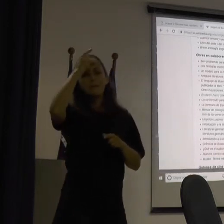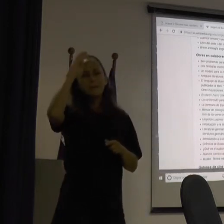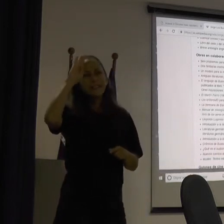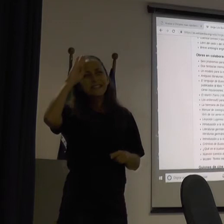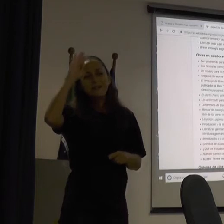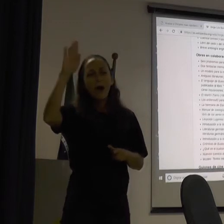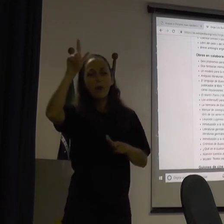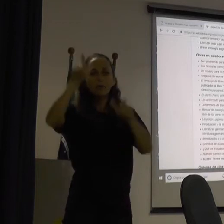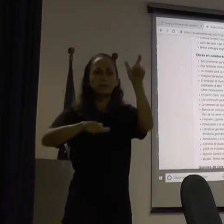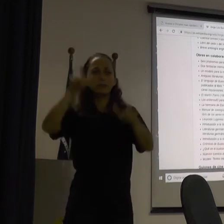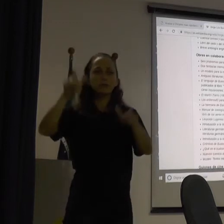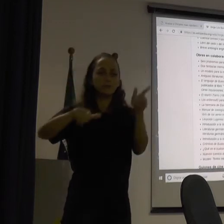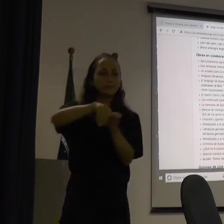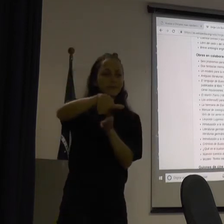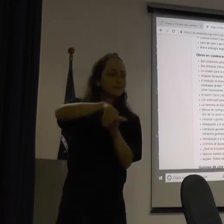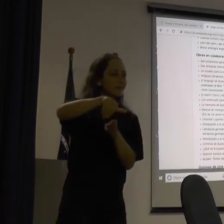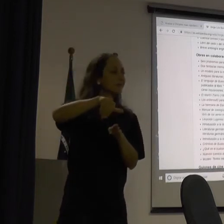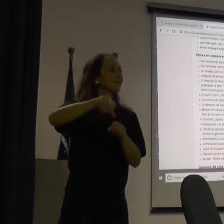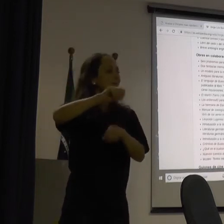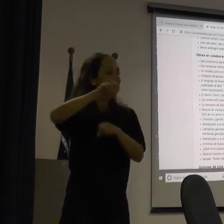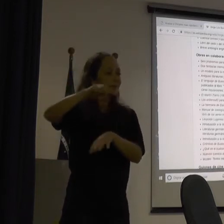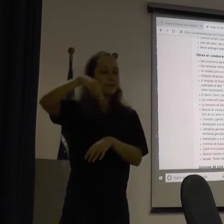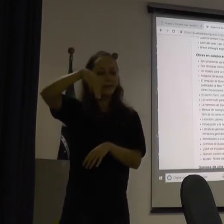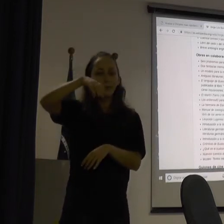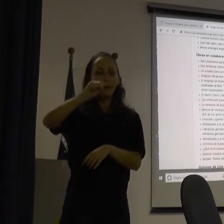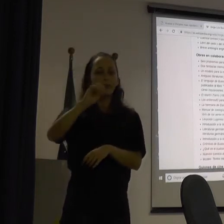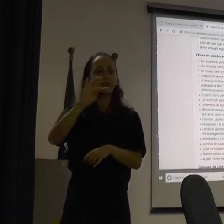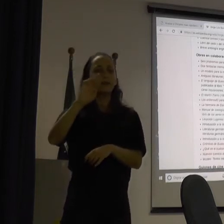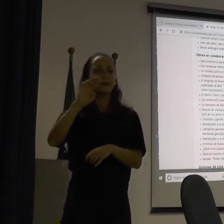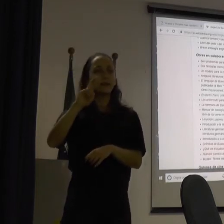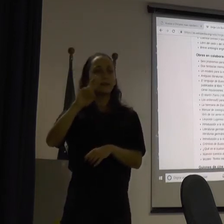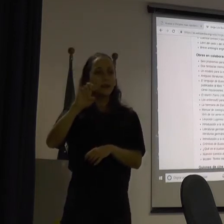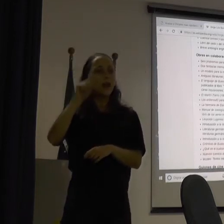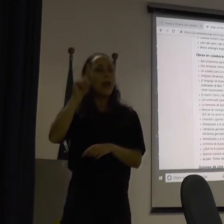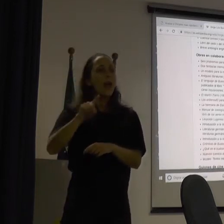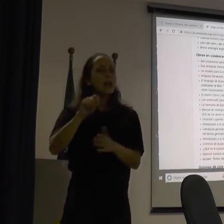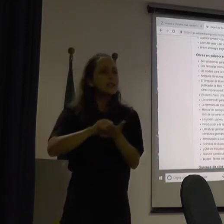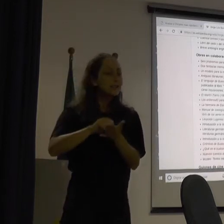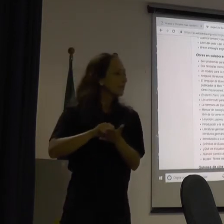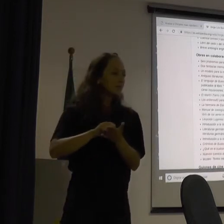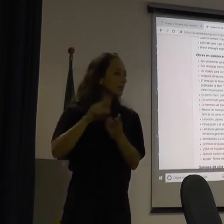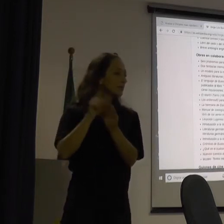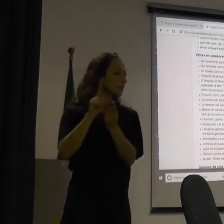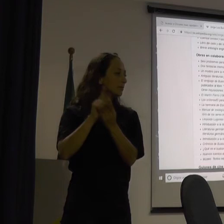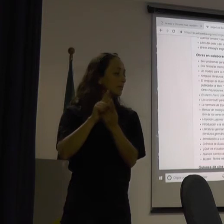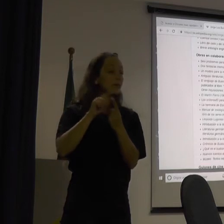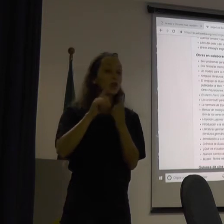sempre foram mestres orais. Jesus Cristo, Buda,